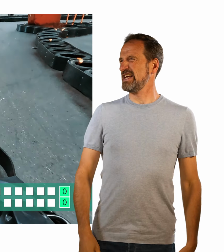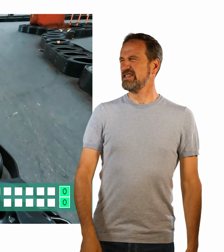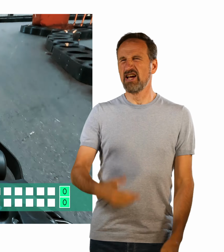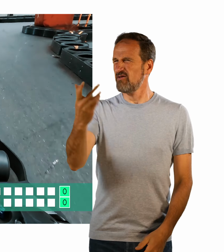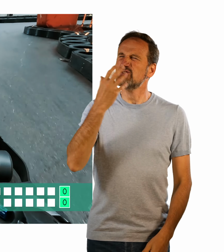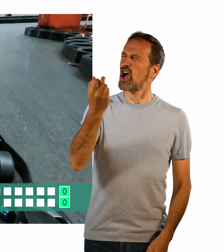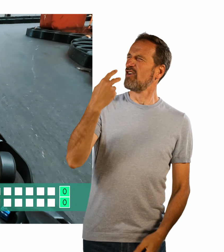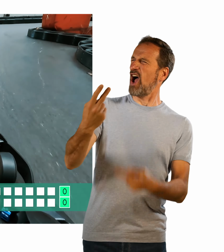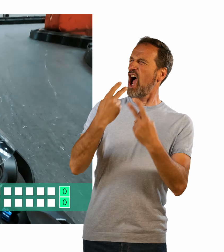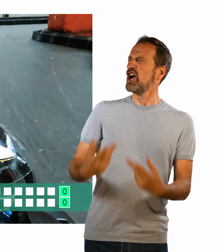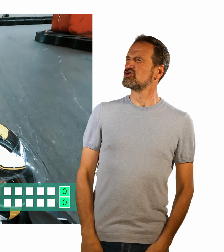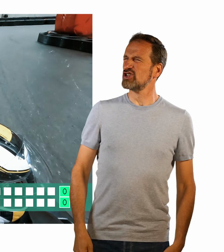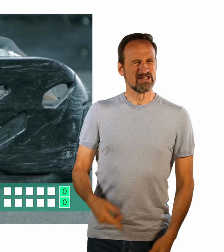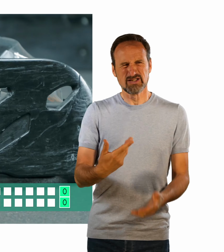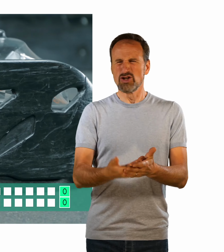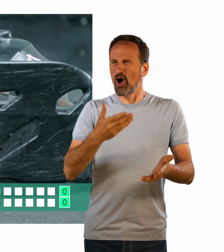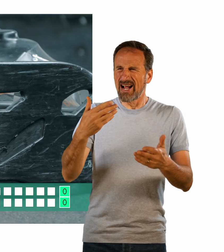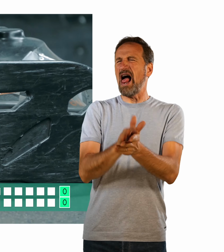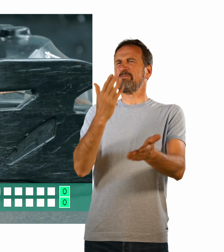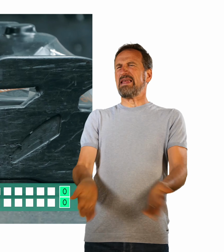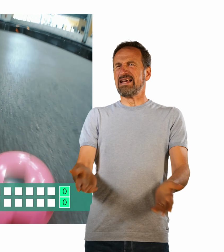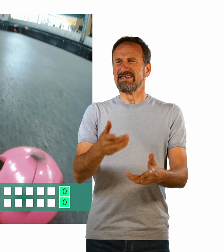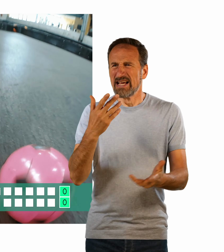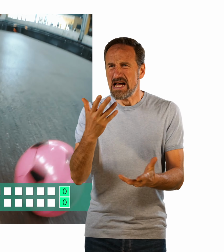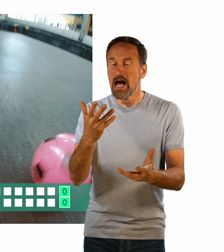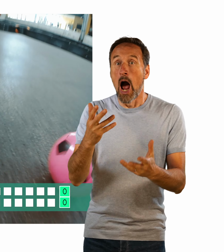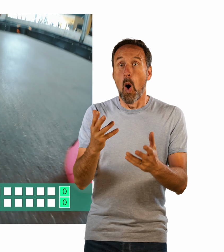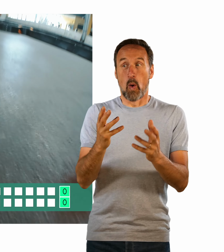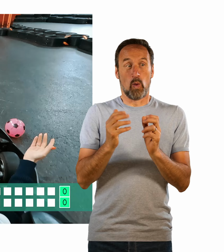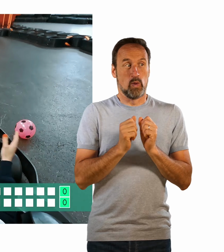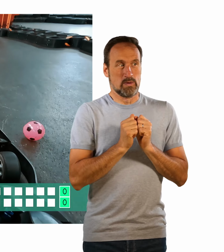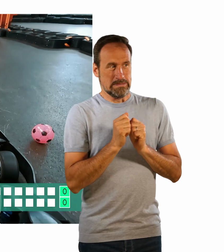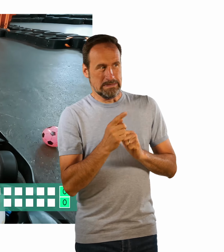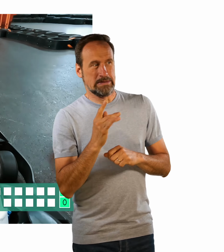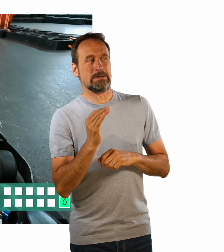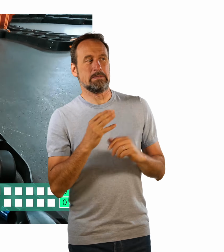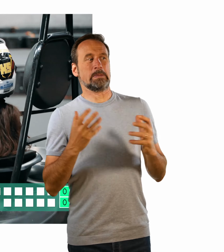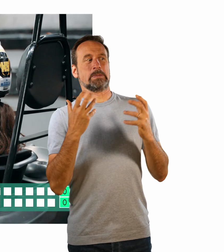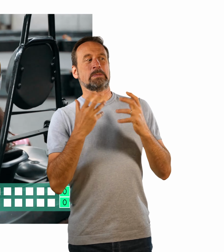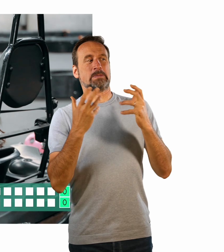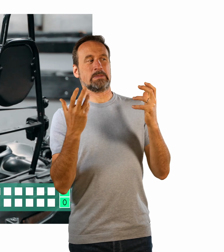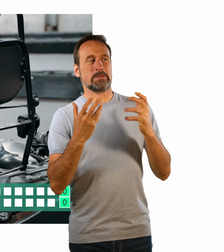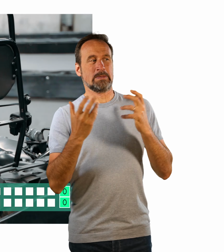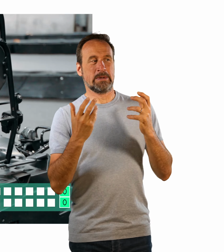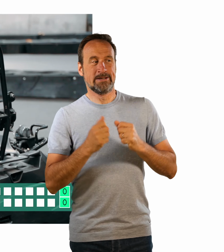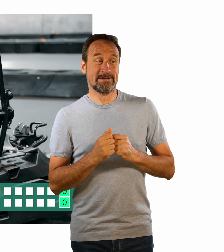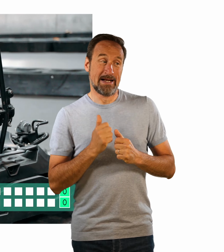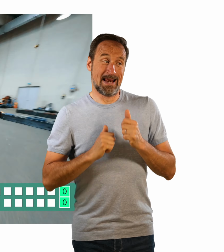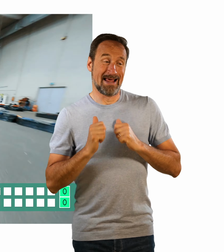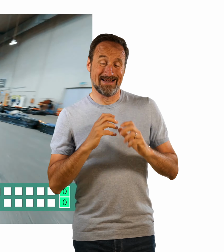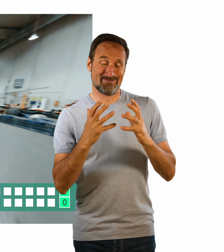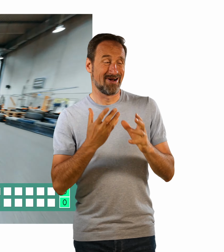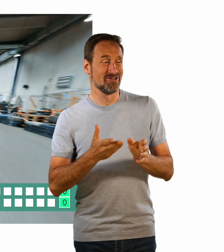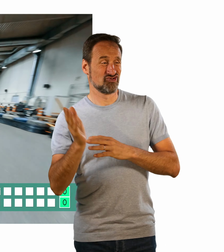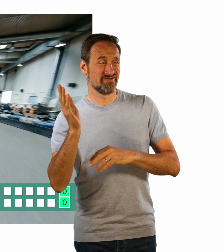Wollt mich verarschen? Da ist das Tor. Oha, oha, da ist Kim in Fahrt, aber leider nur mit dem Gemüt. Auch der nächste Ball ist